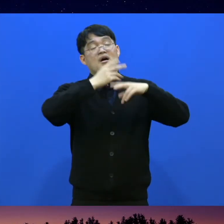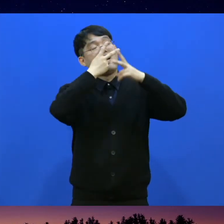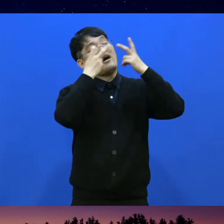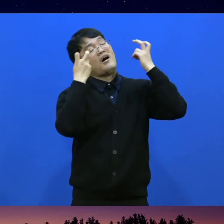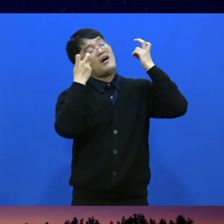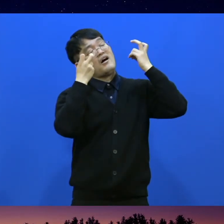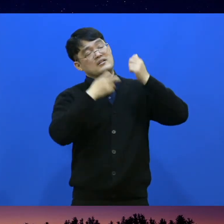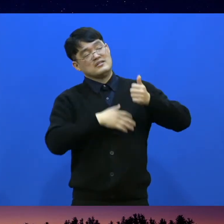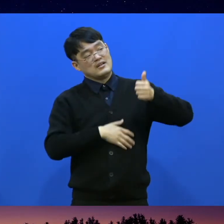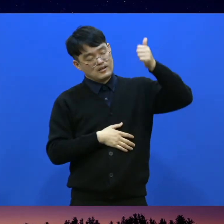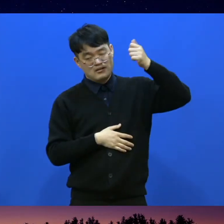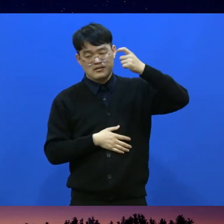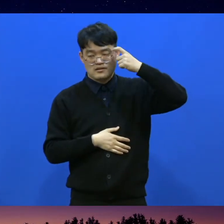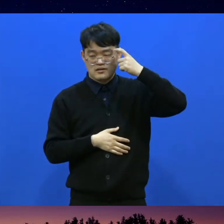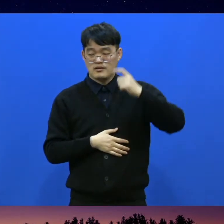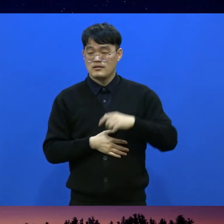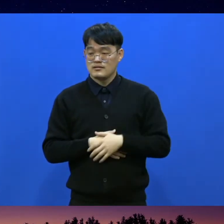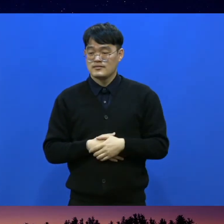나아요.